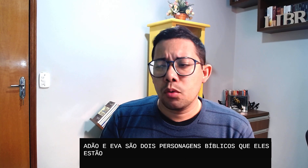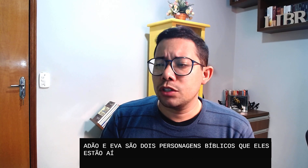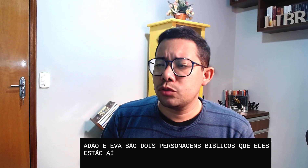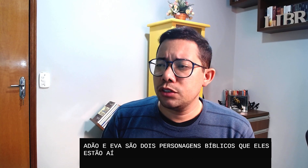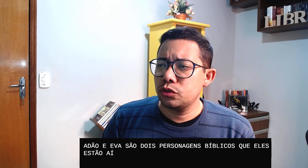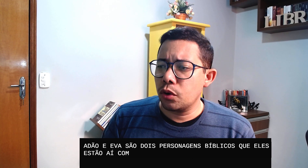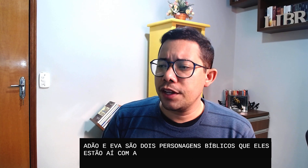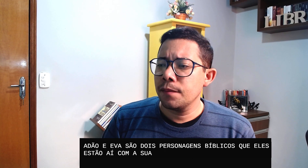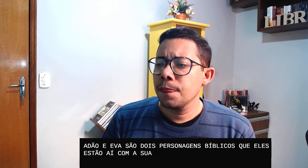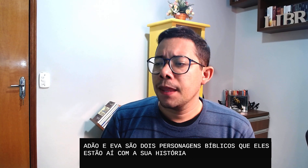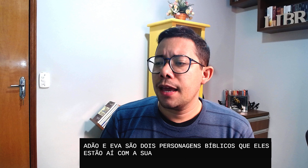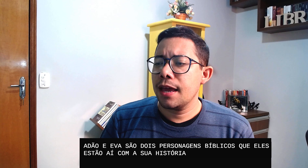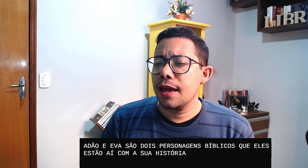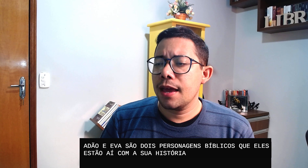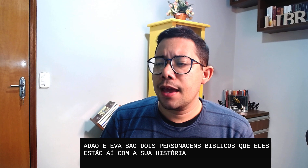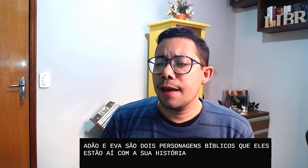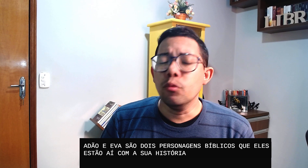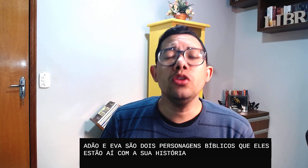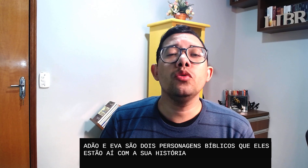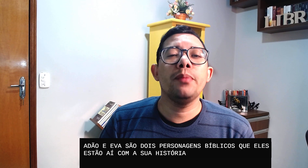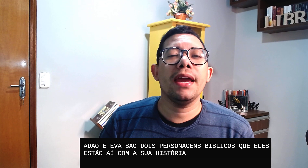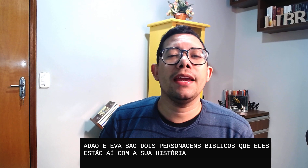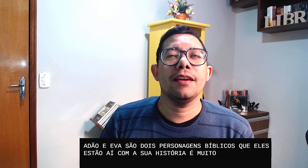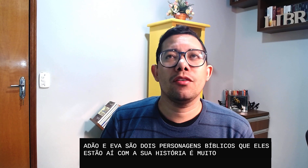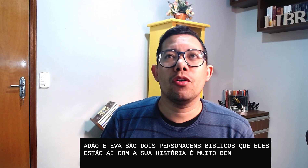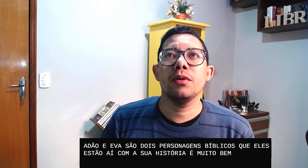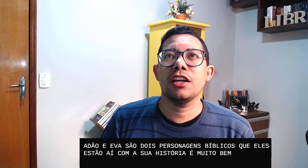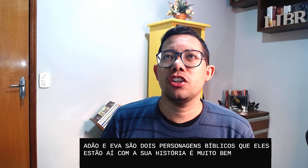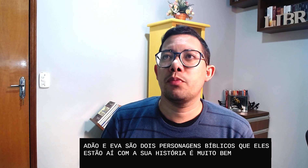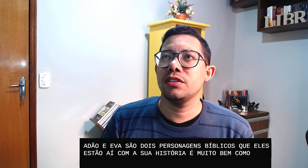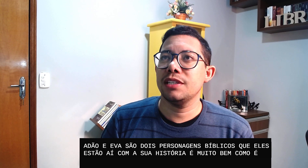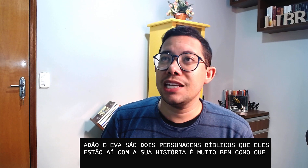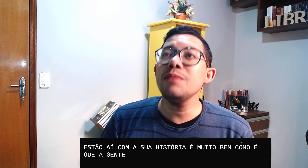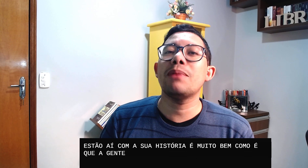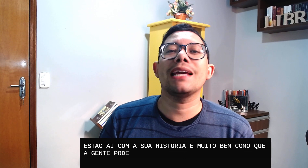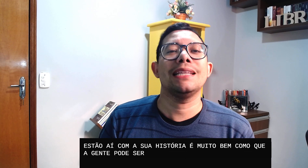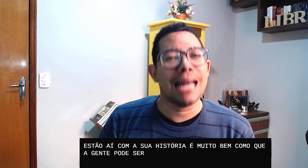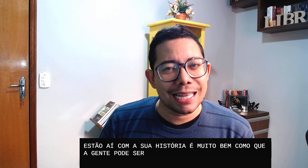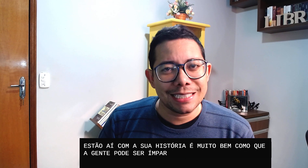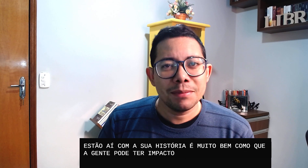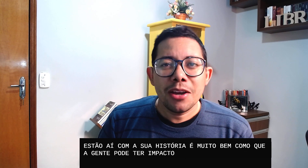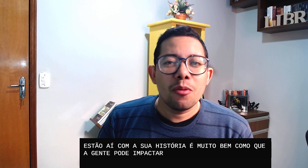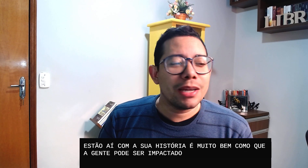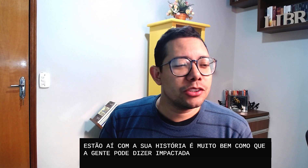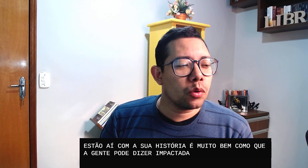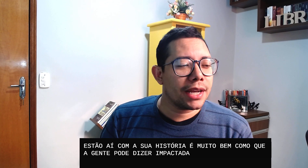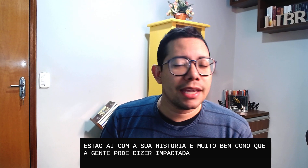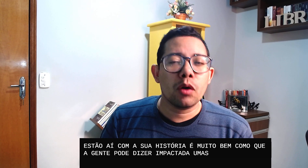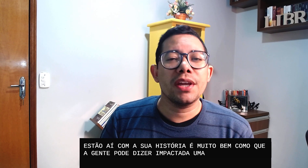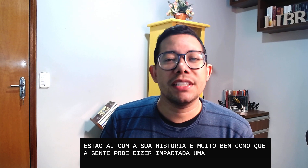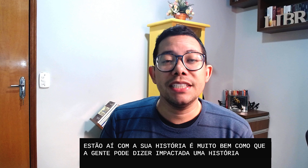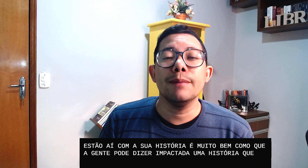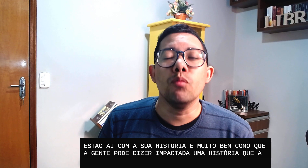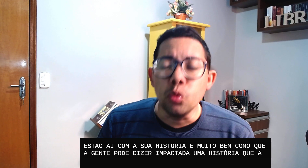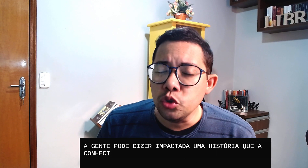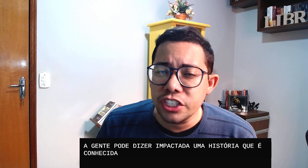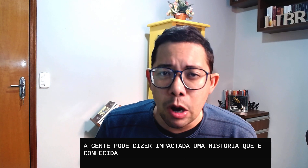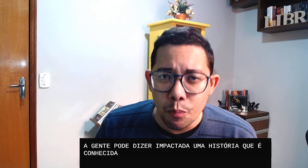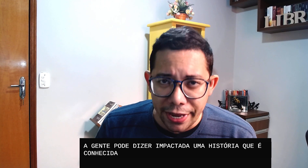a sua história muito bem, como que a gente pode dizer, impactada, uma história que é conhecida